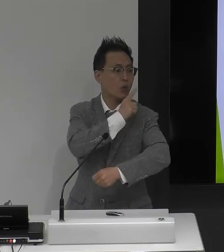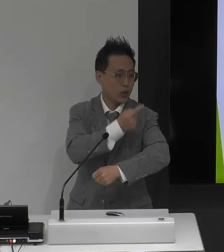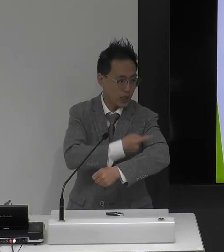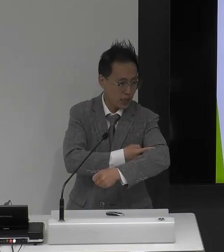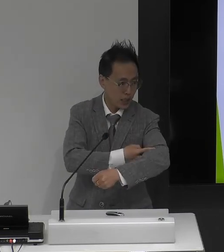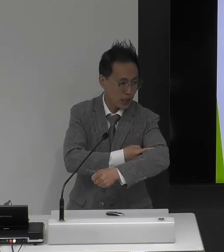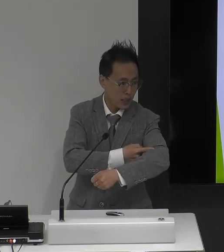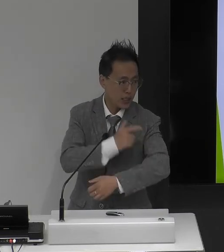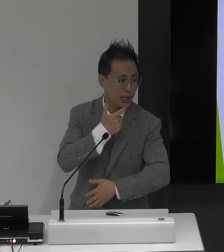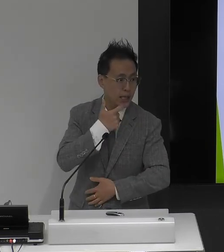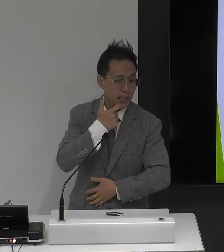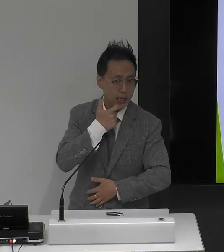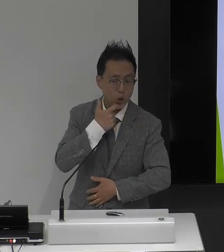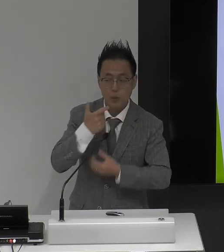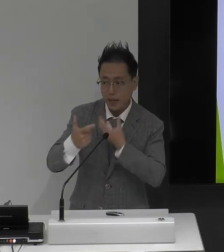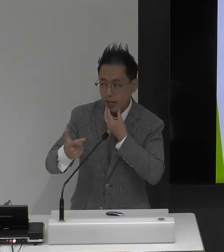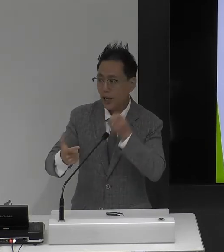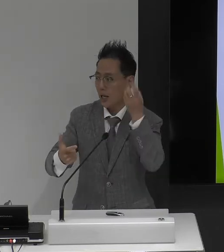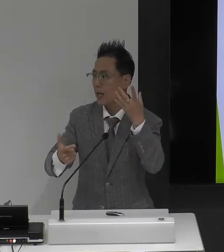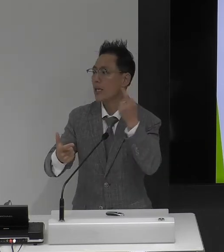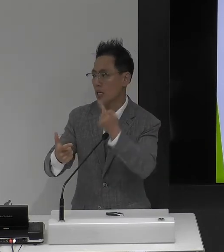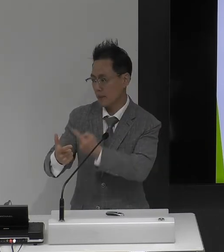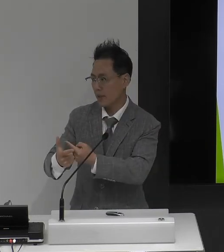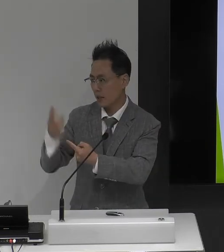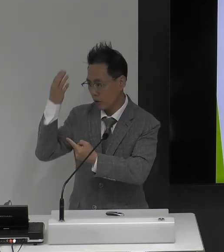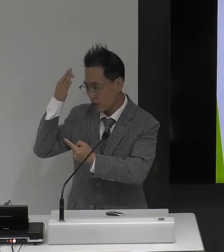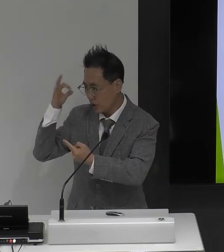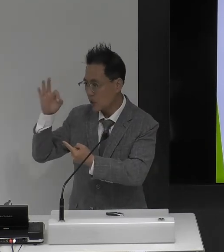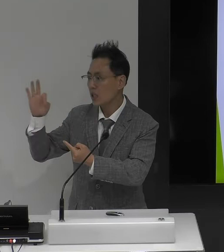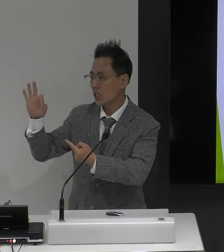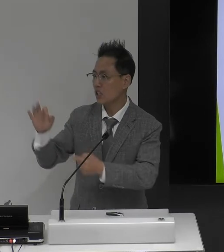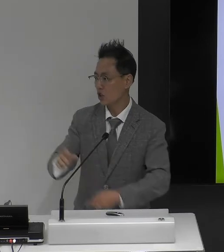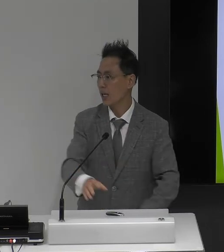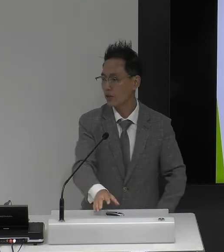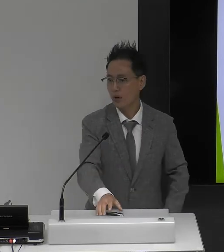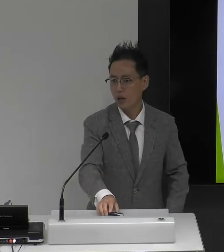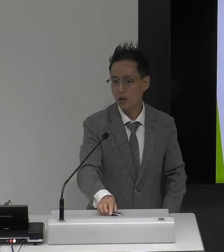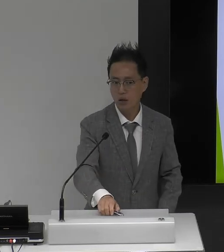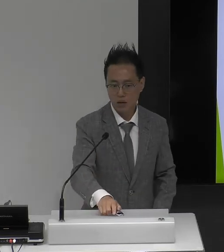장자권이 야곱에게 임했다는 것을 인정하는 거예요.